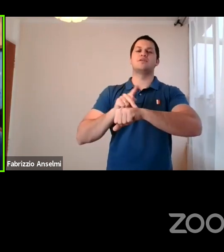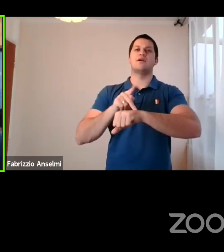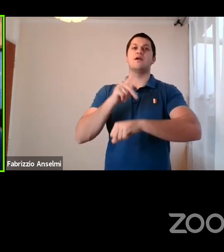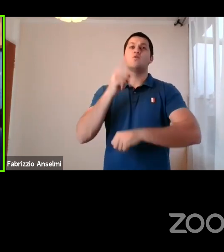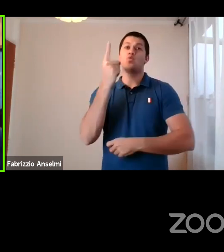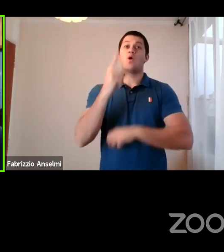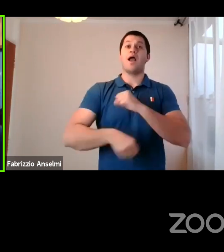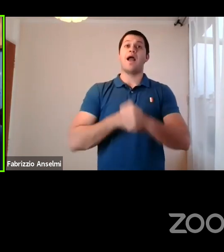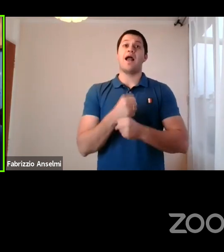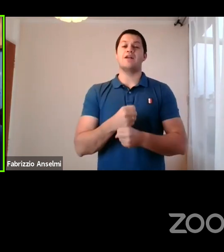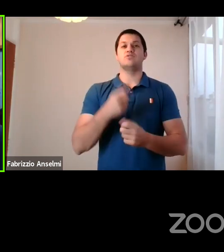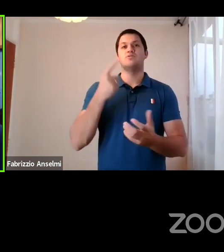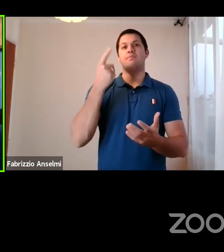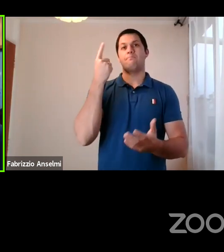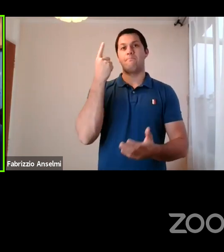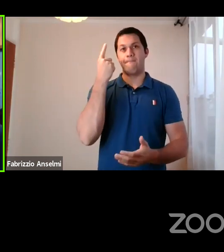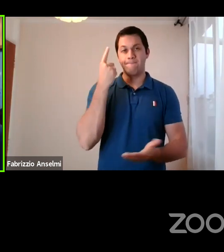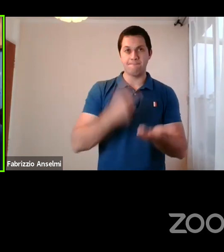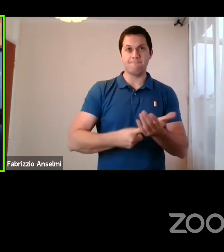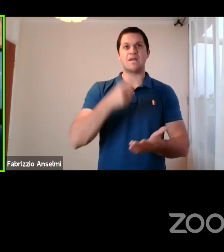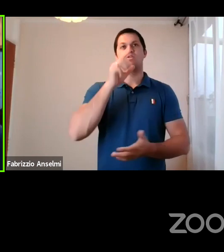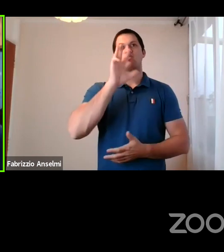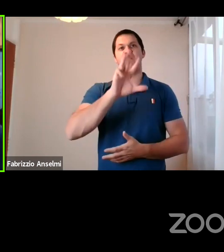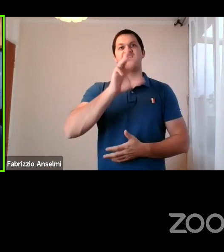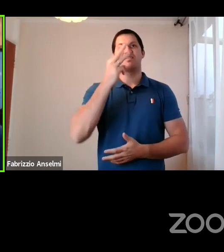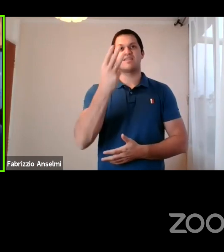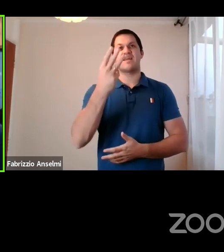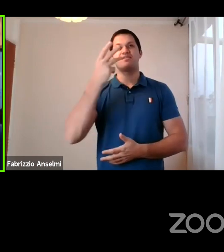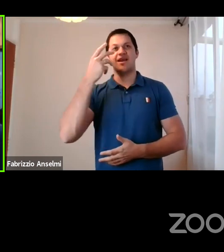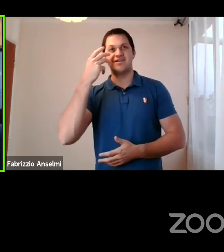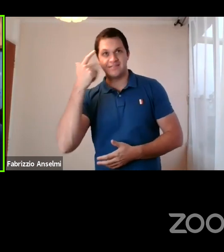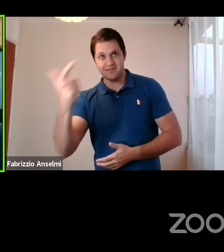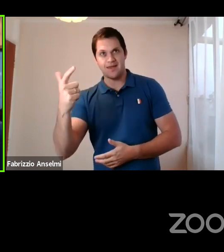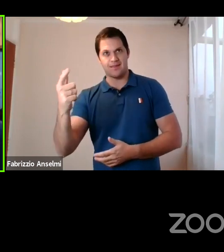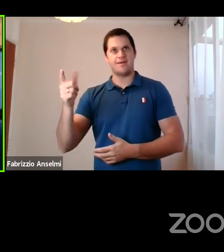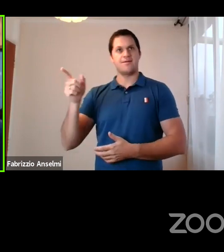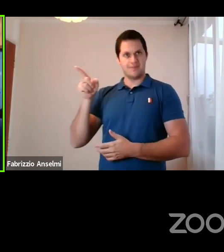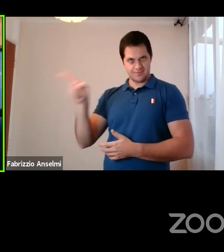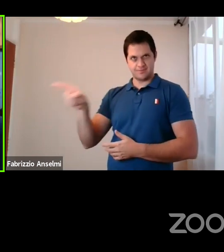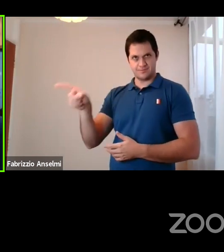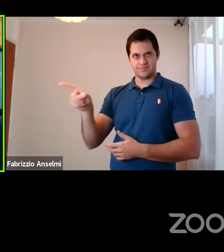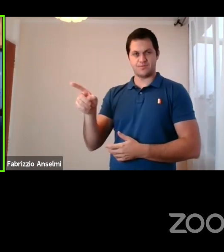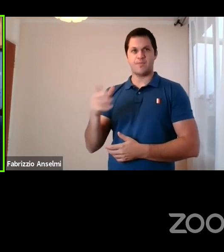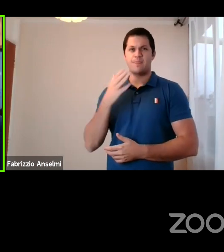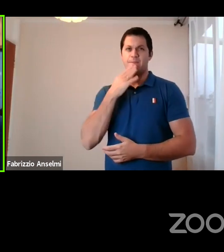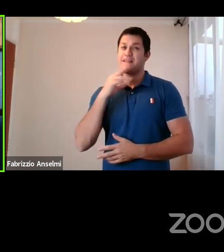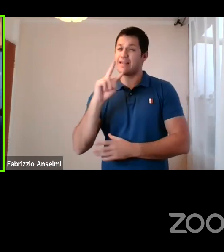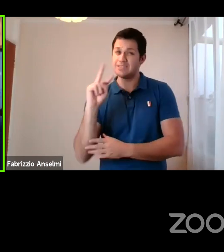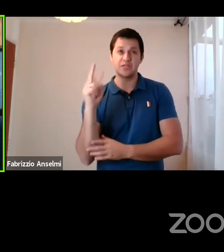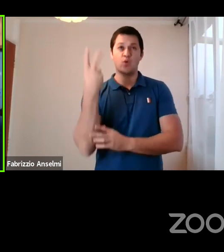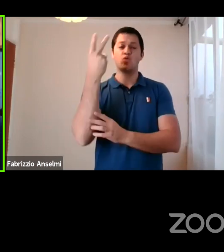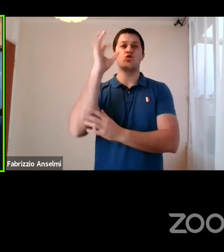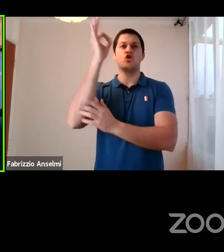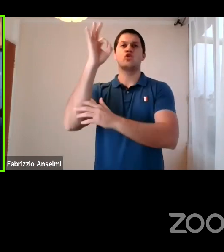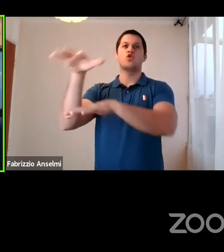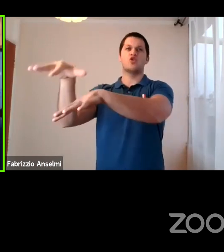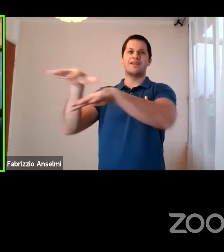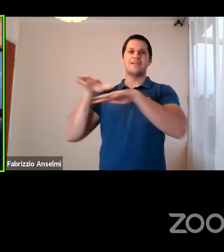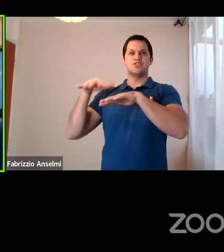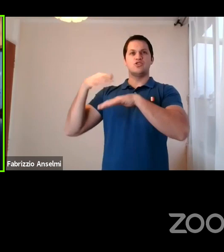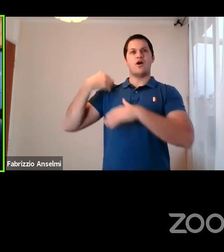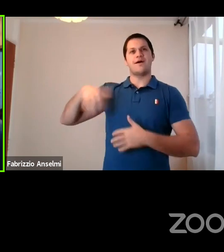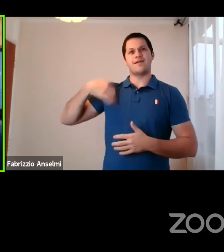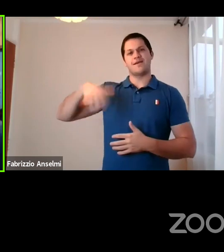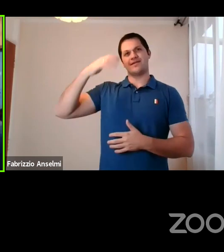de crear la escuela. Y el más importante, estoy leyendo acá textual, dice: el segundo congreso argentino realizado